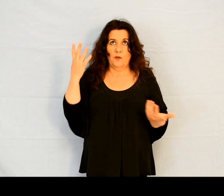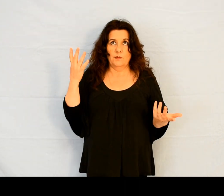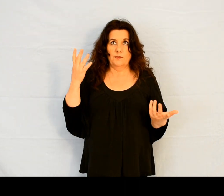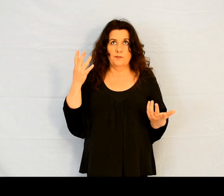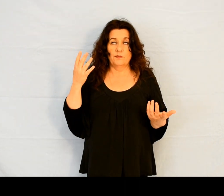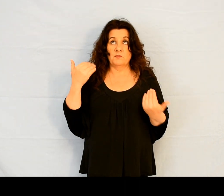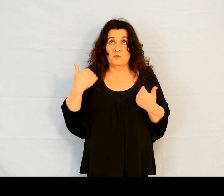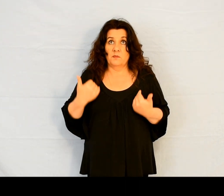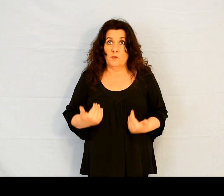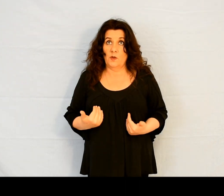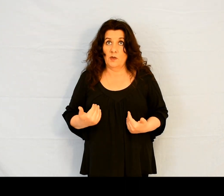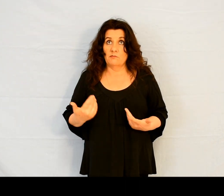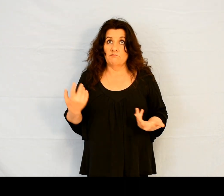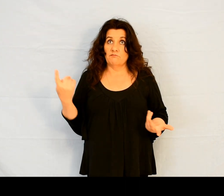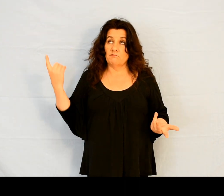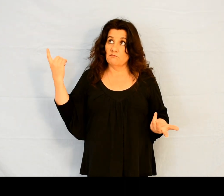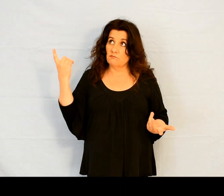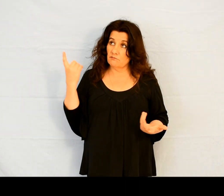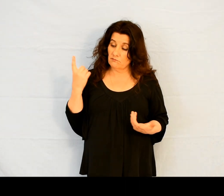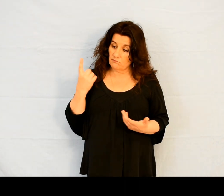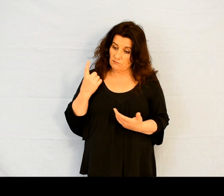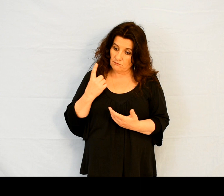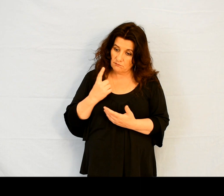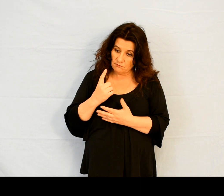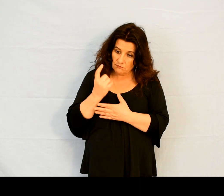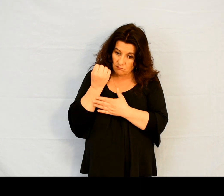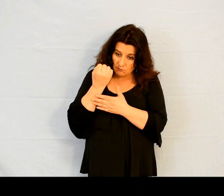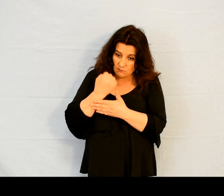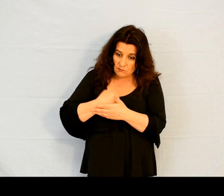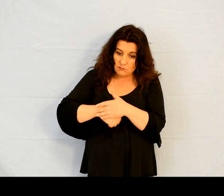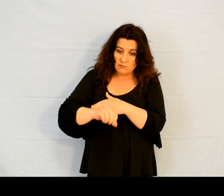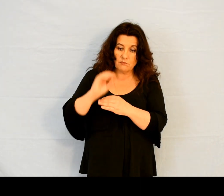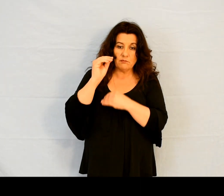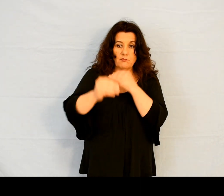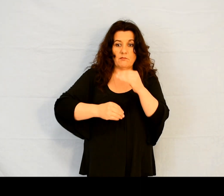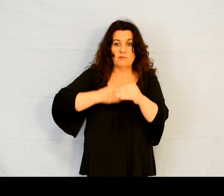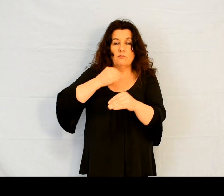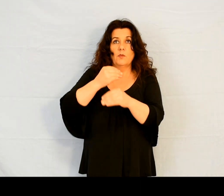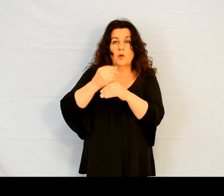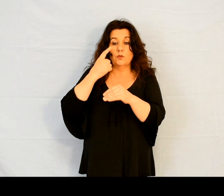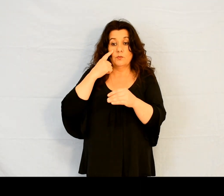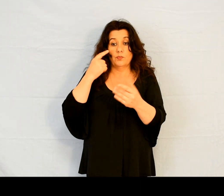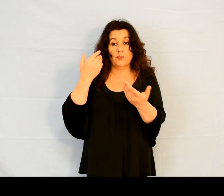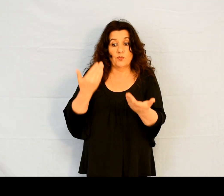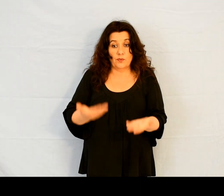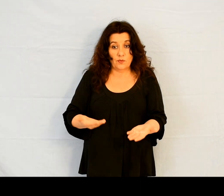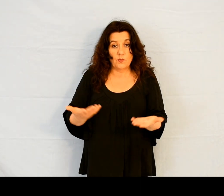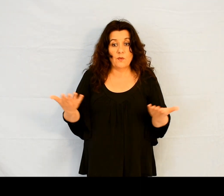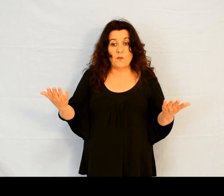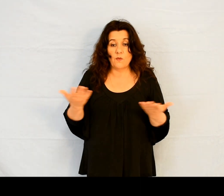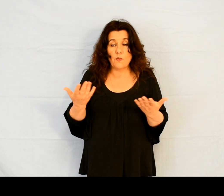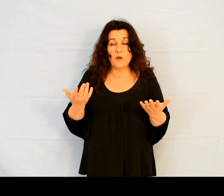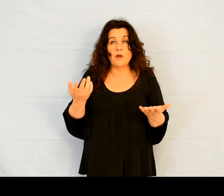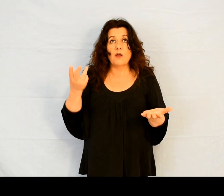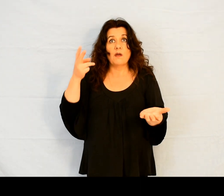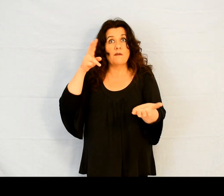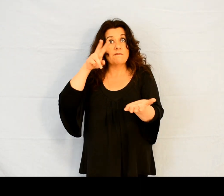Moi je suis né, je suis venu dans le monde pour ceci, rendre témoignage à la vérité.